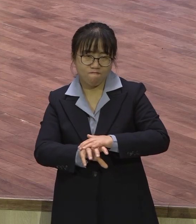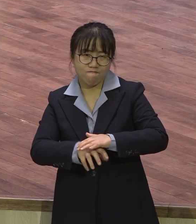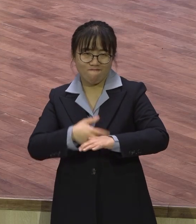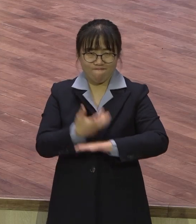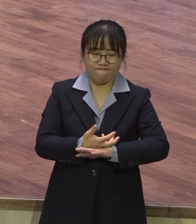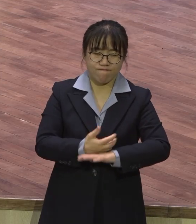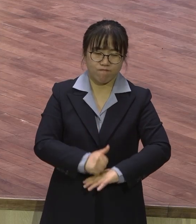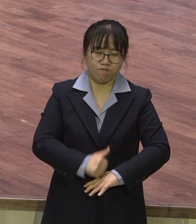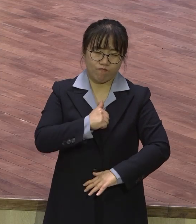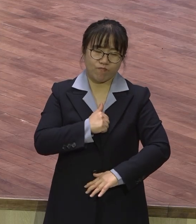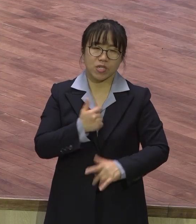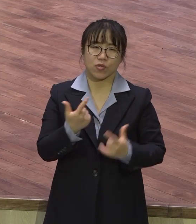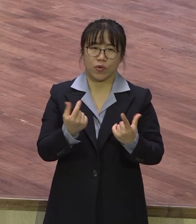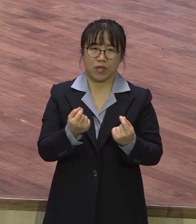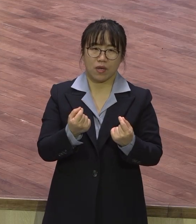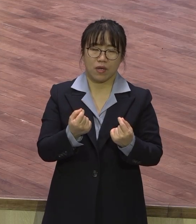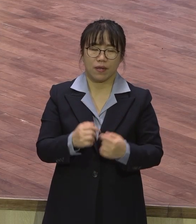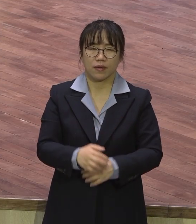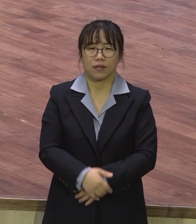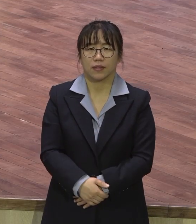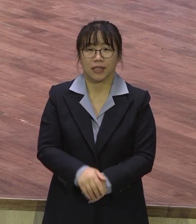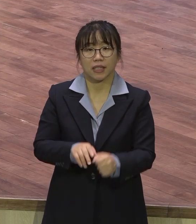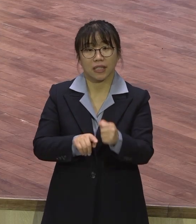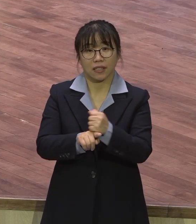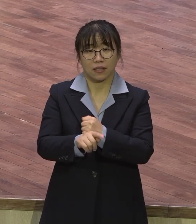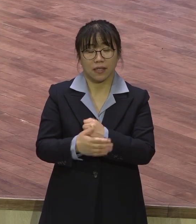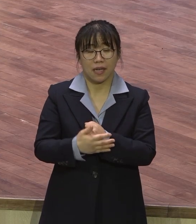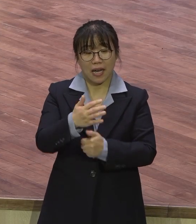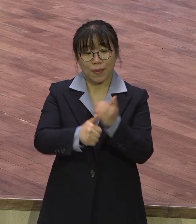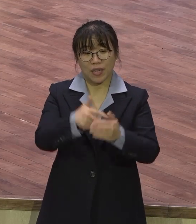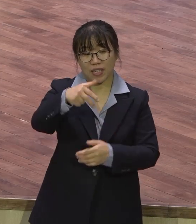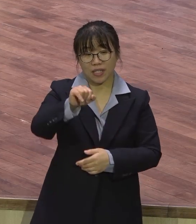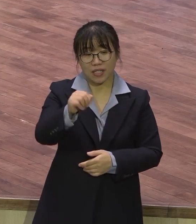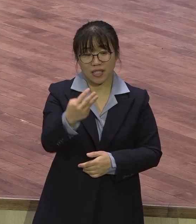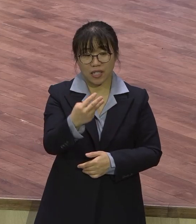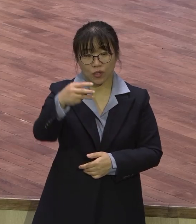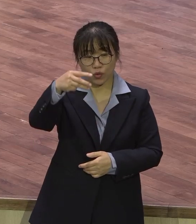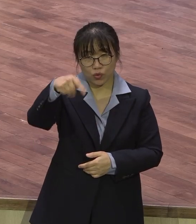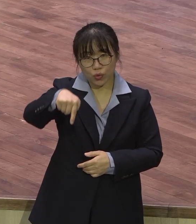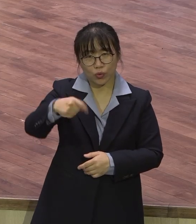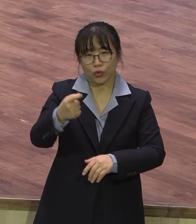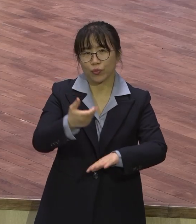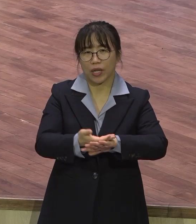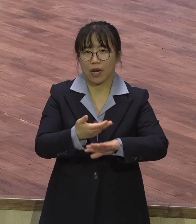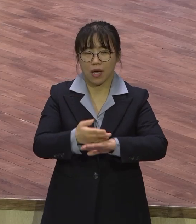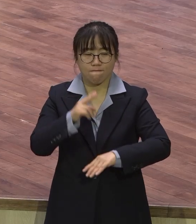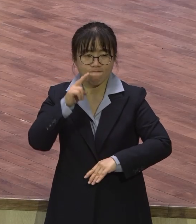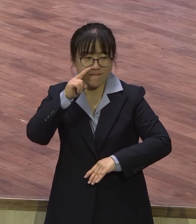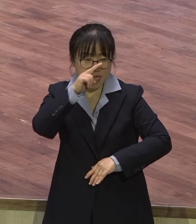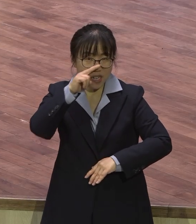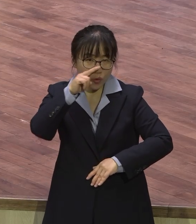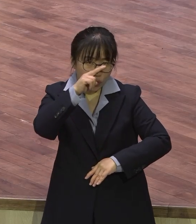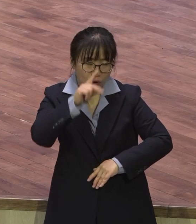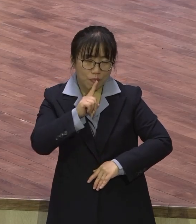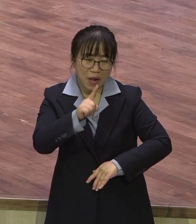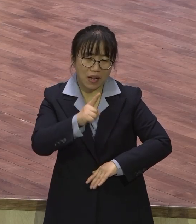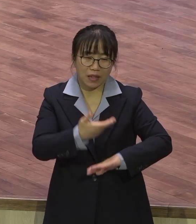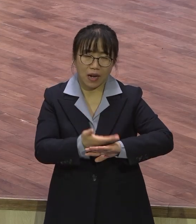뜻이 나와있죠 맹렬히 분노한다 질투 그런 번역이 잘못된 거예요